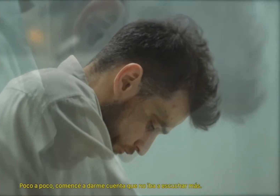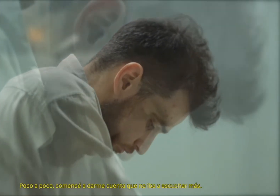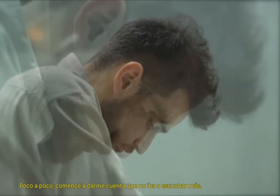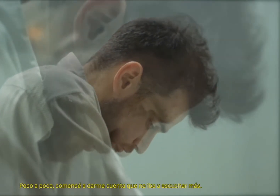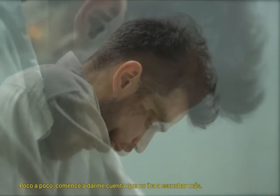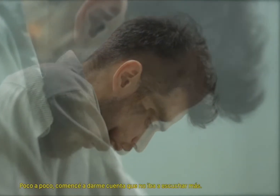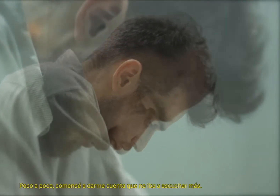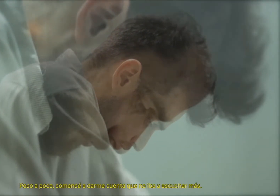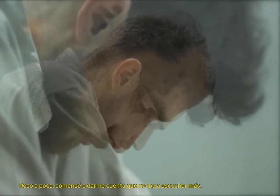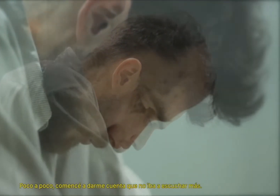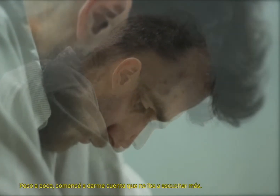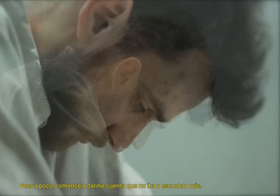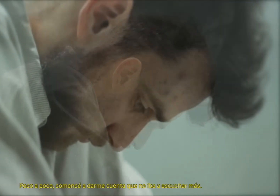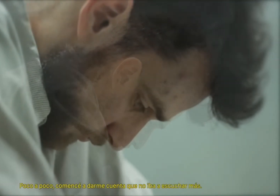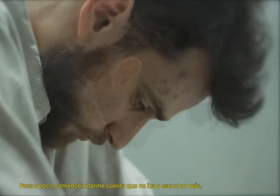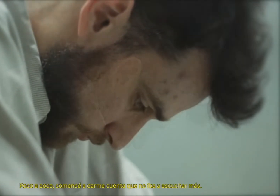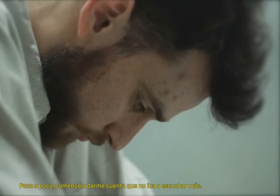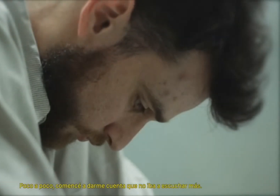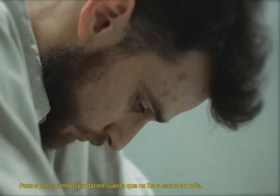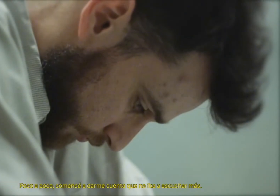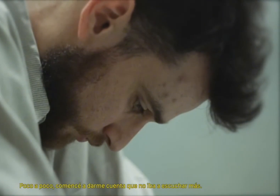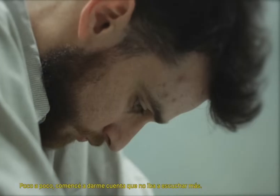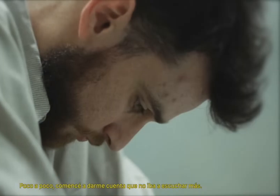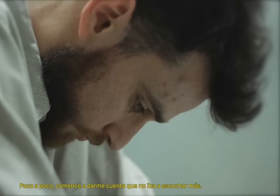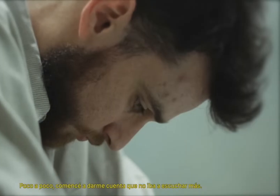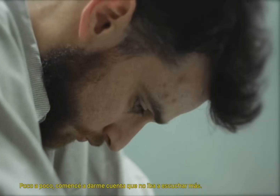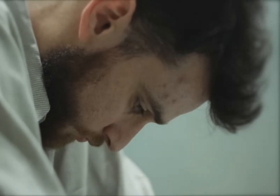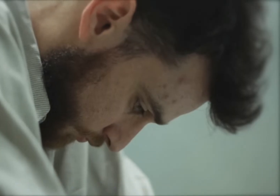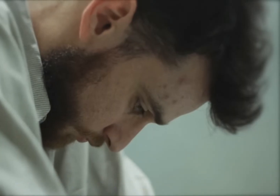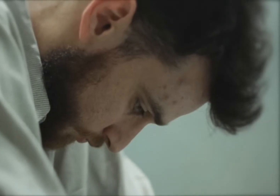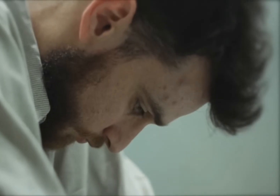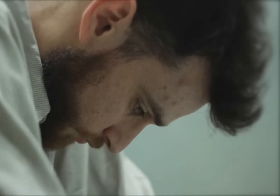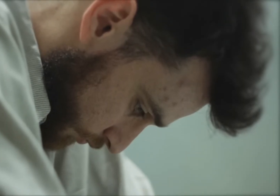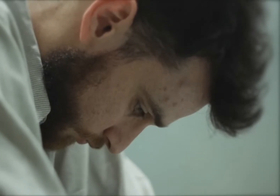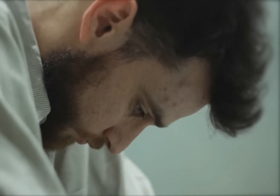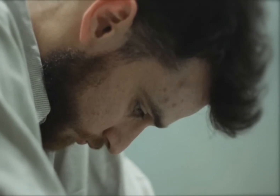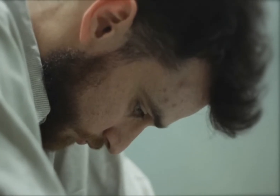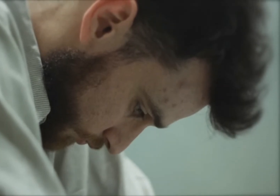Poco comencé a darme cuenta que no iba a escuchar.